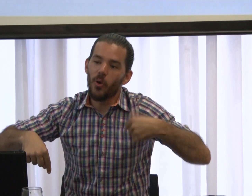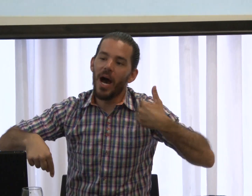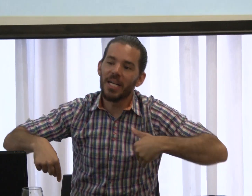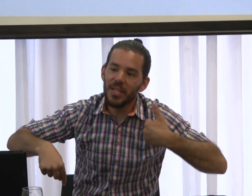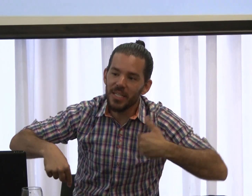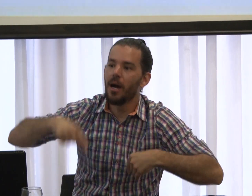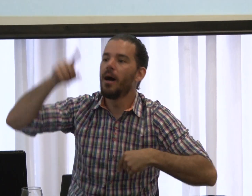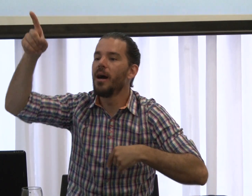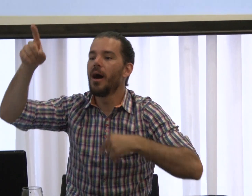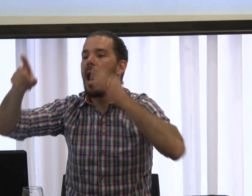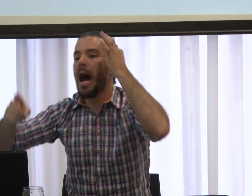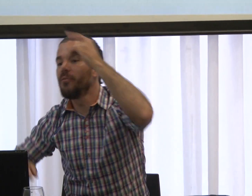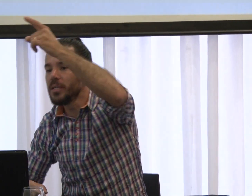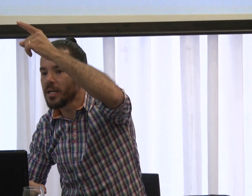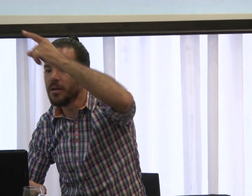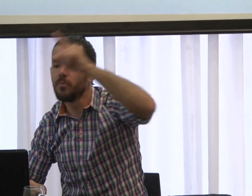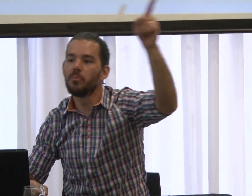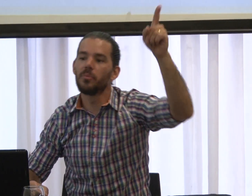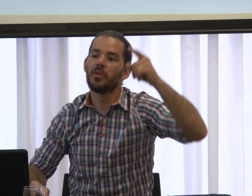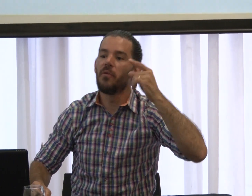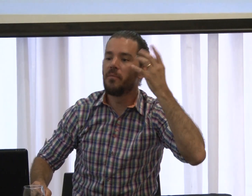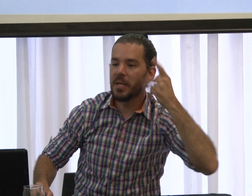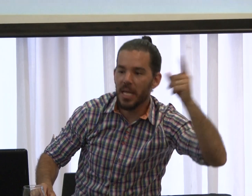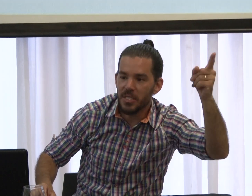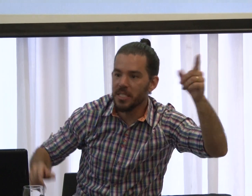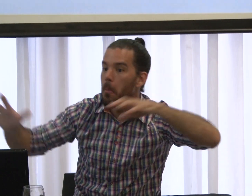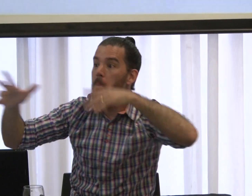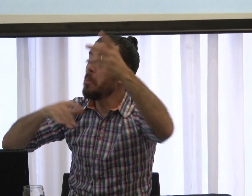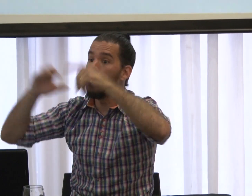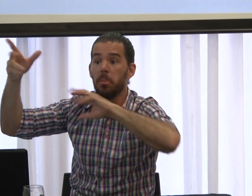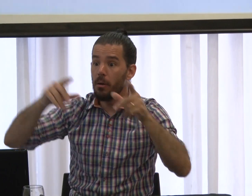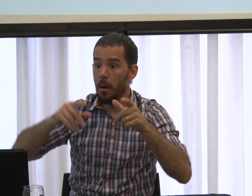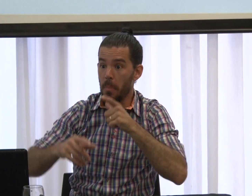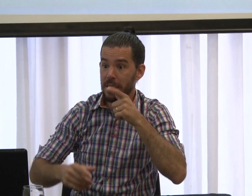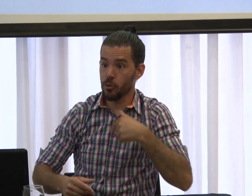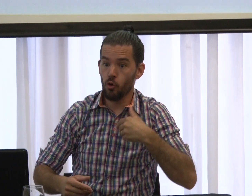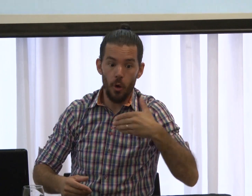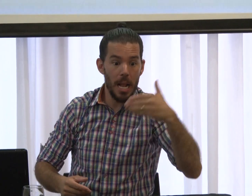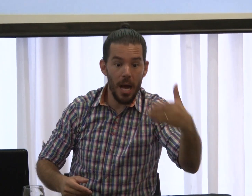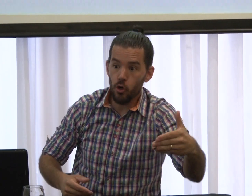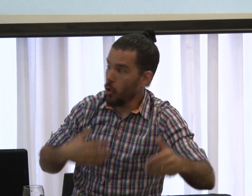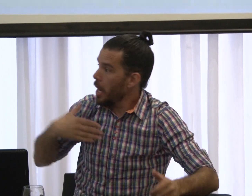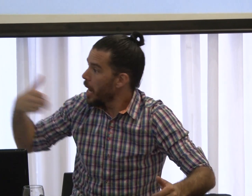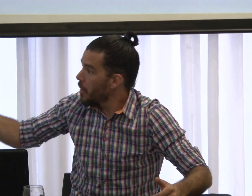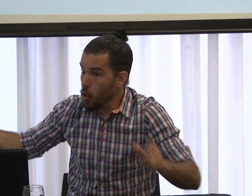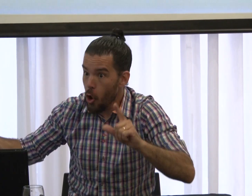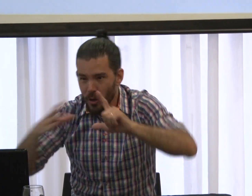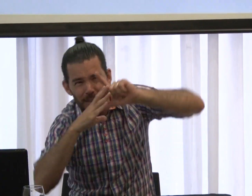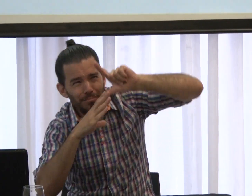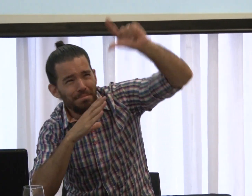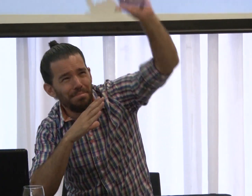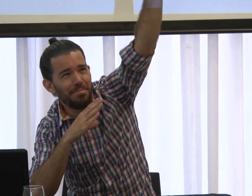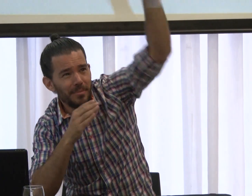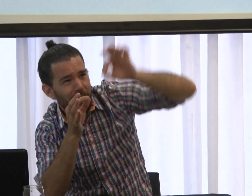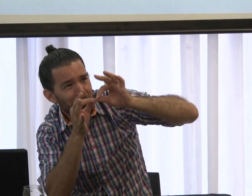De dónde somos, de dónde, puede ser de Argentina, uno de África, otro de China. Y dice, parecería que yo los tengo al lado, pero en verdad los